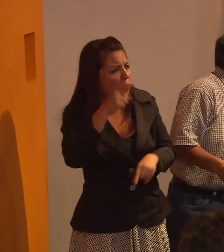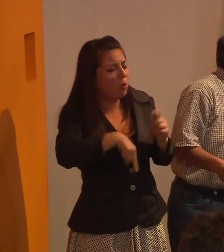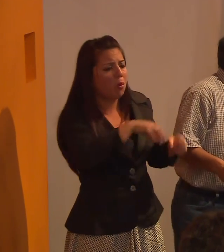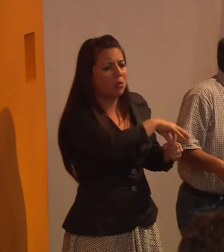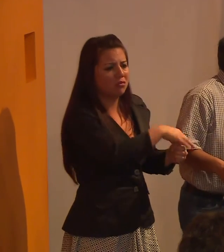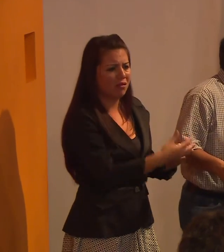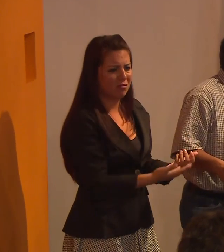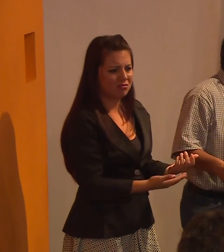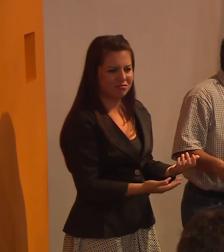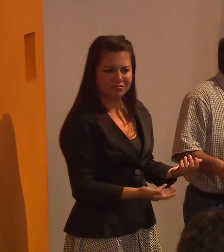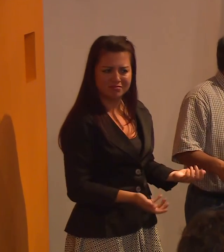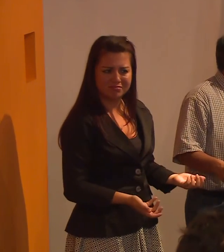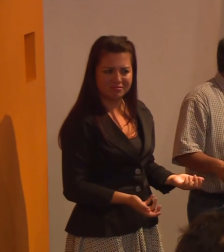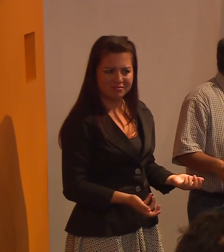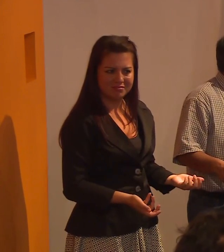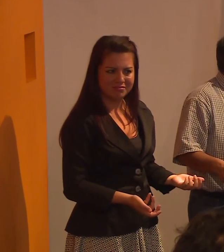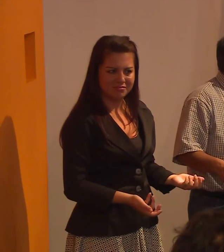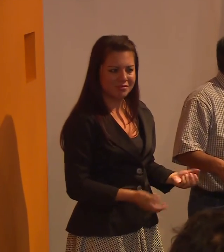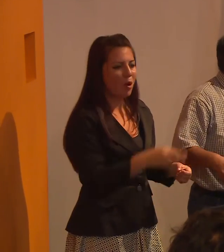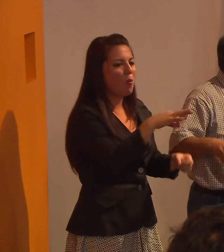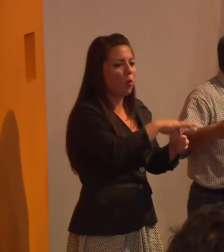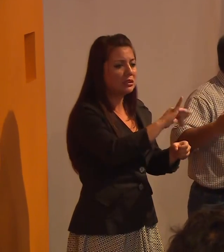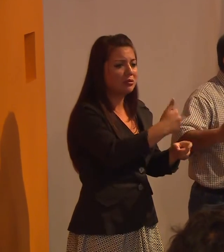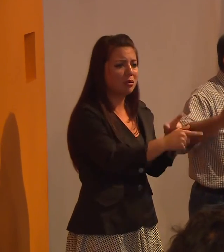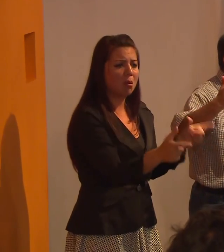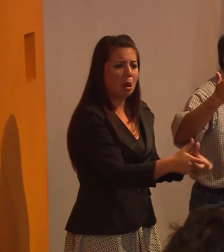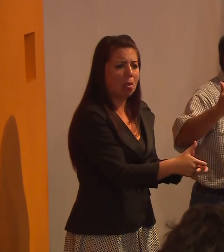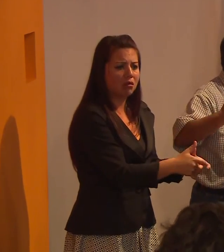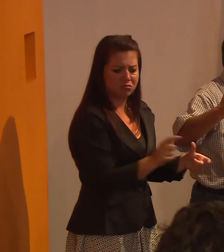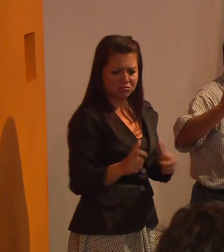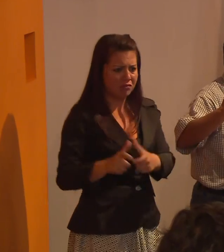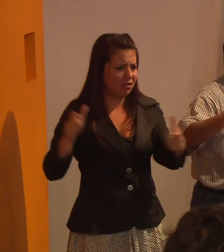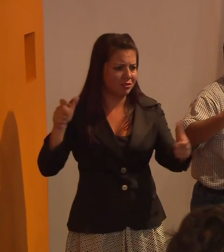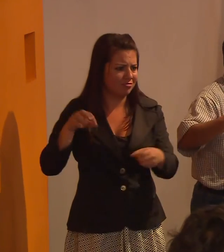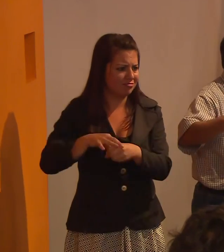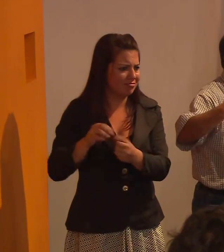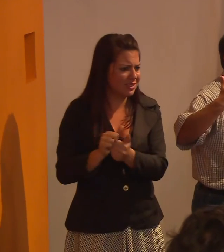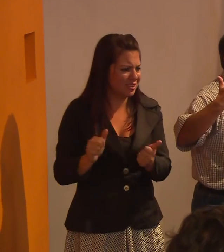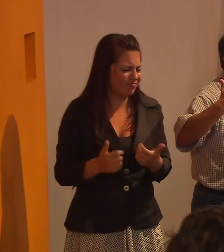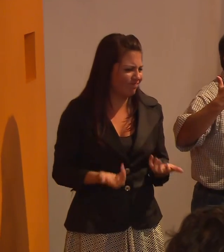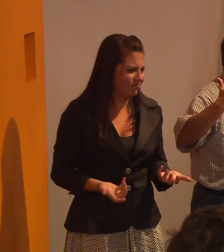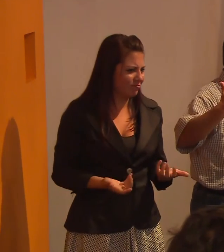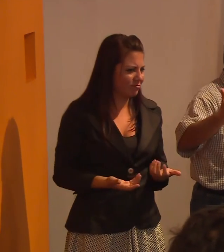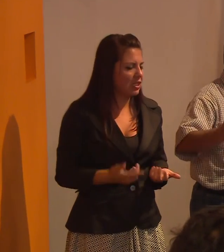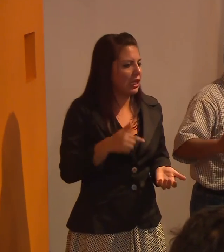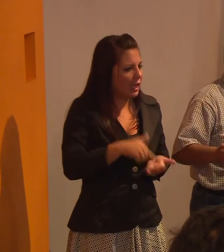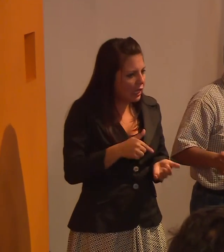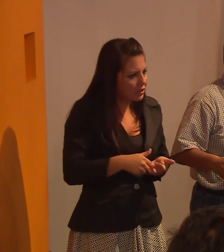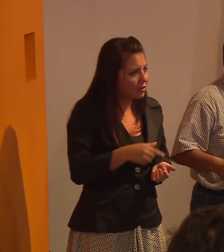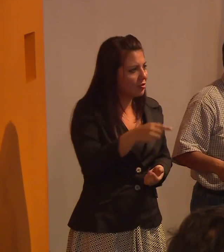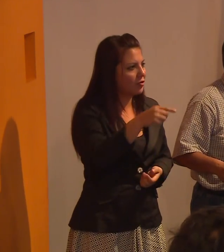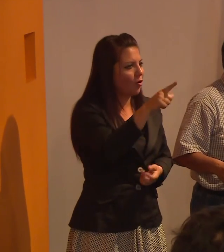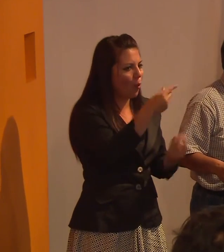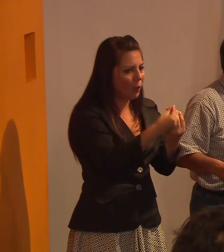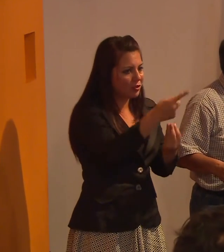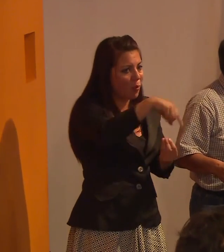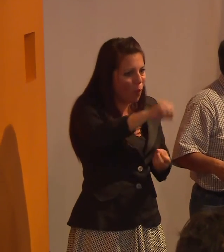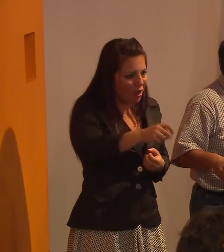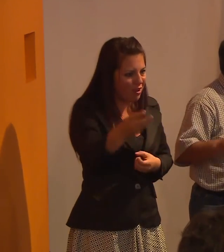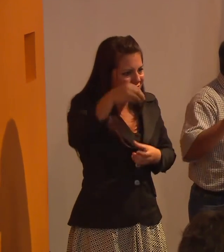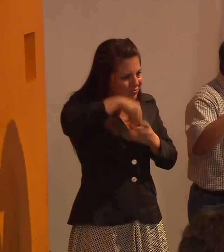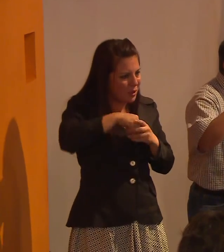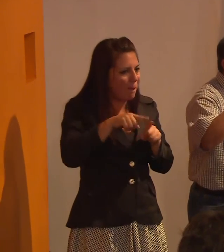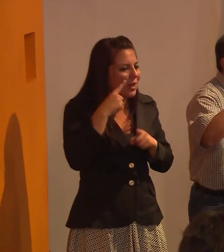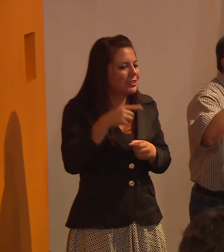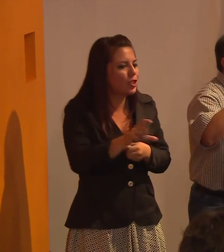votar? Eso es lo primero que hay que hacer. Que los compañeros y las compañeras puedan ser ciudadanos en la universidad.